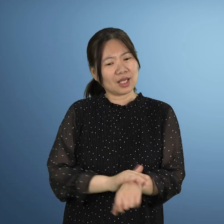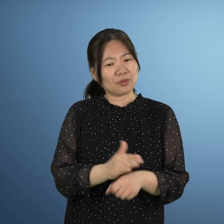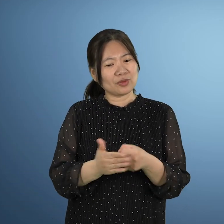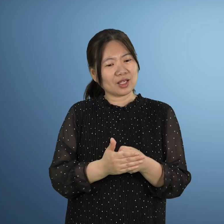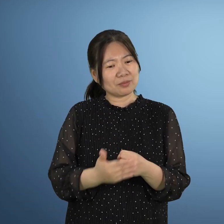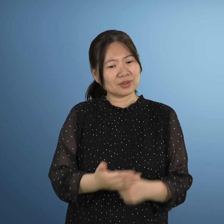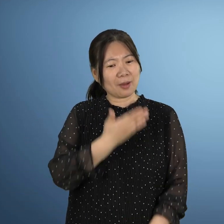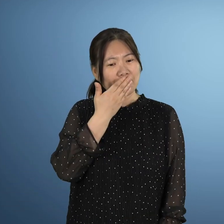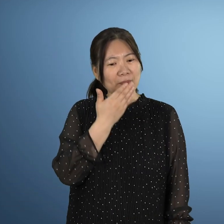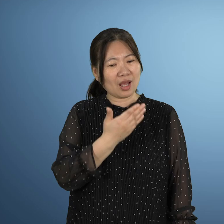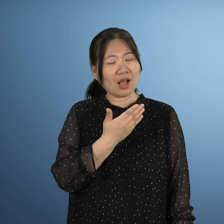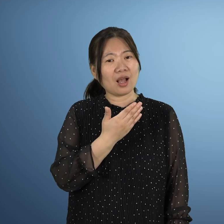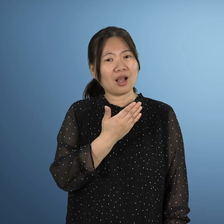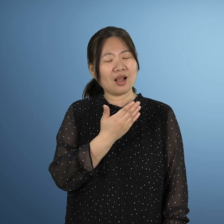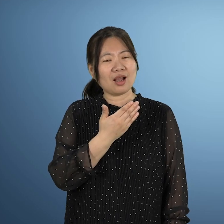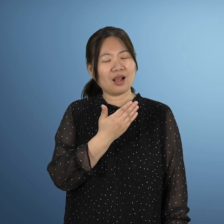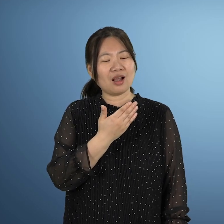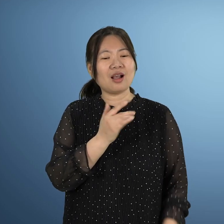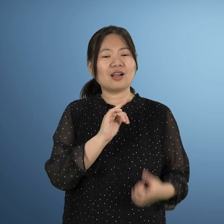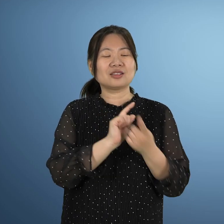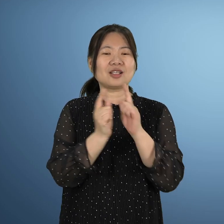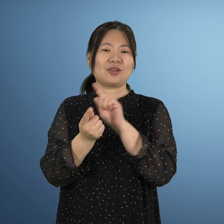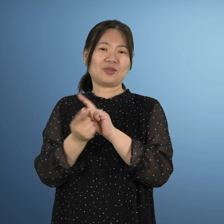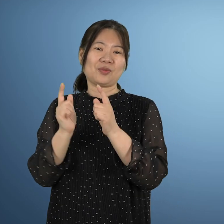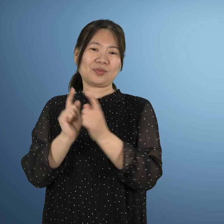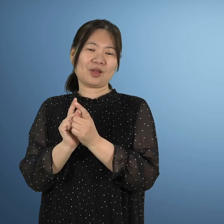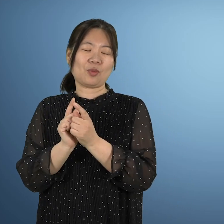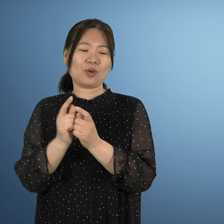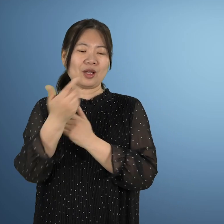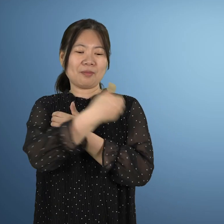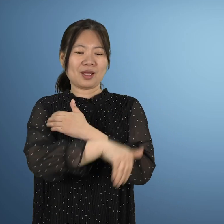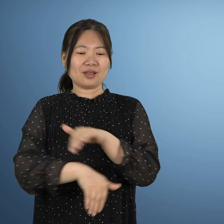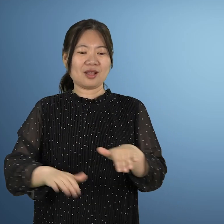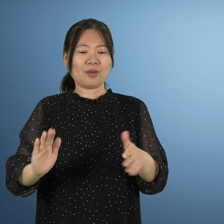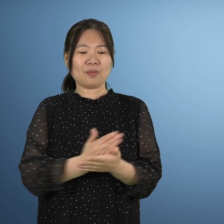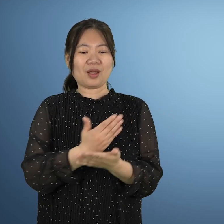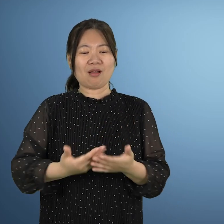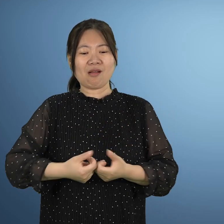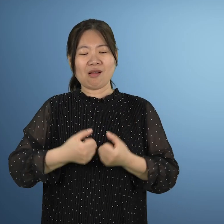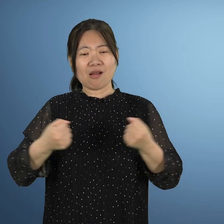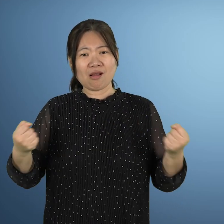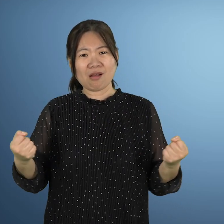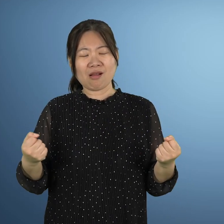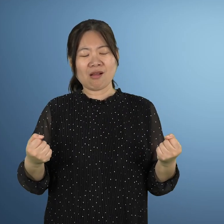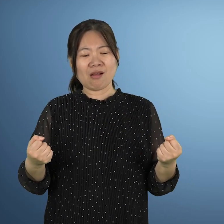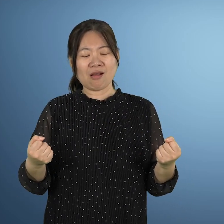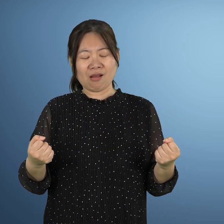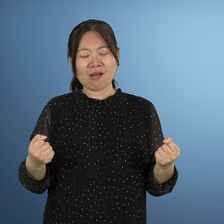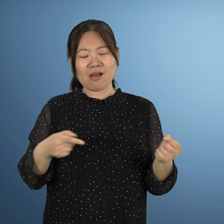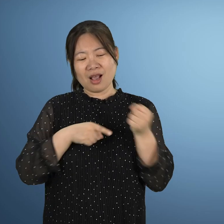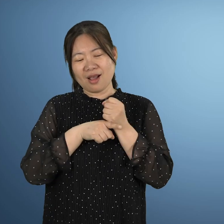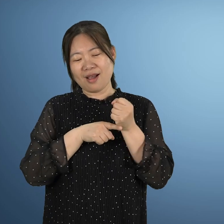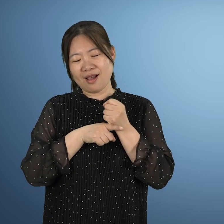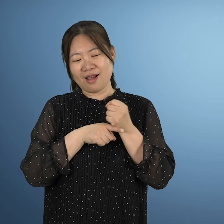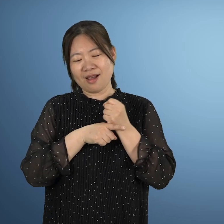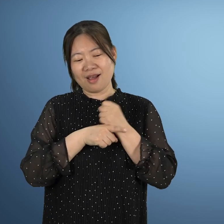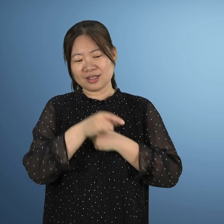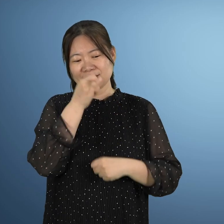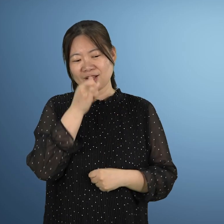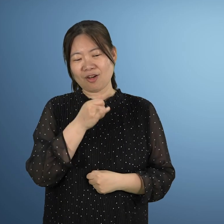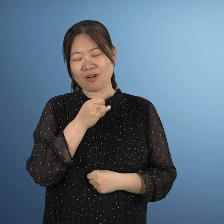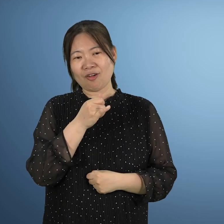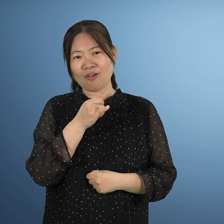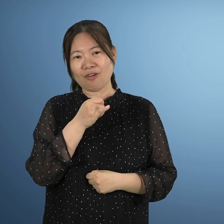때문에 그렇겠지라고 서로 배제하고 평가르고 구분짓고 들이대기 시작한다면